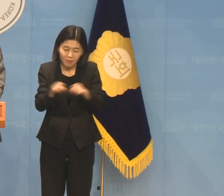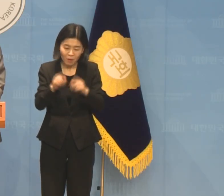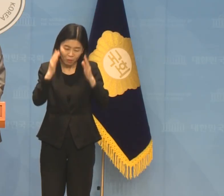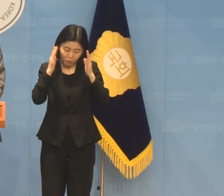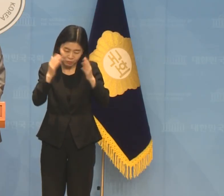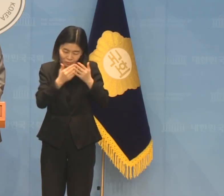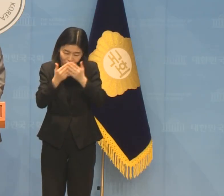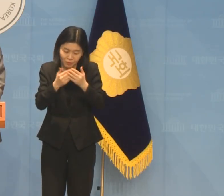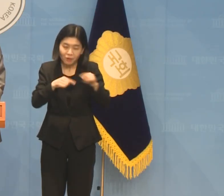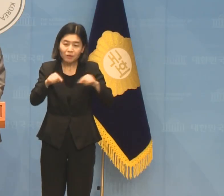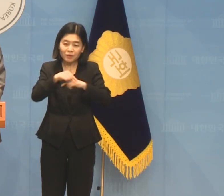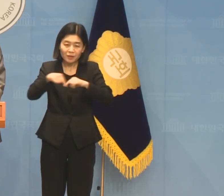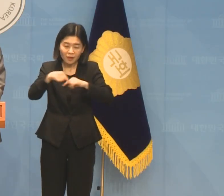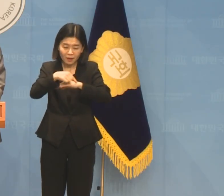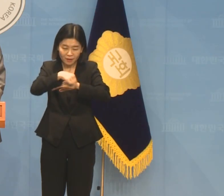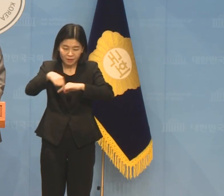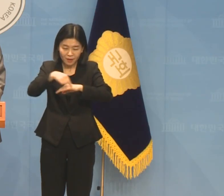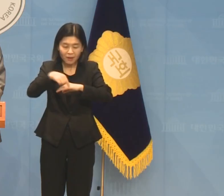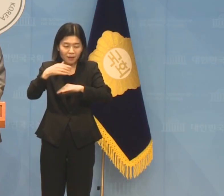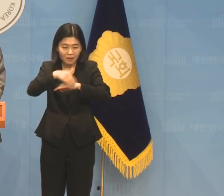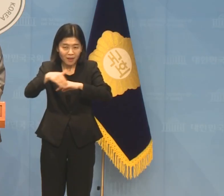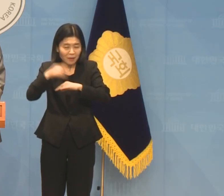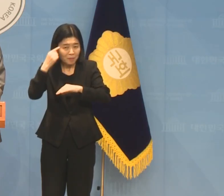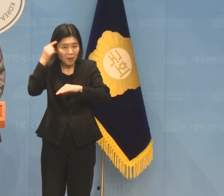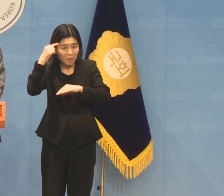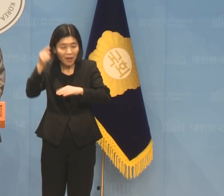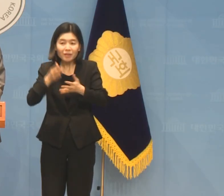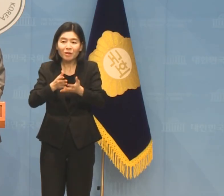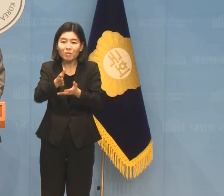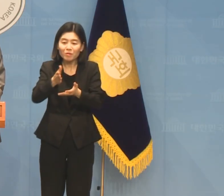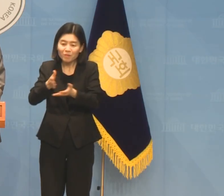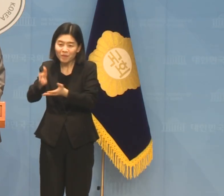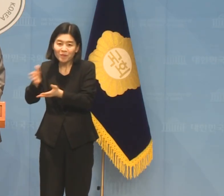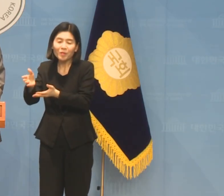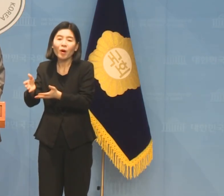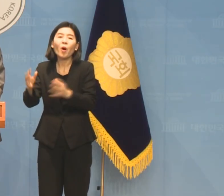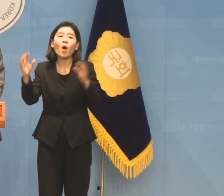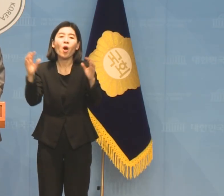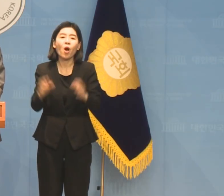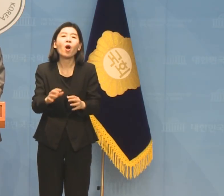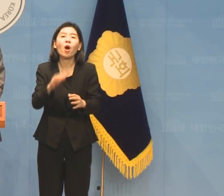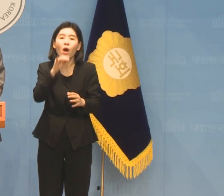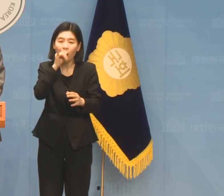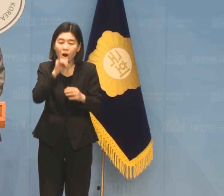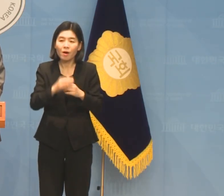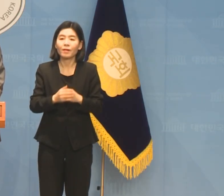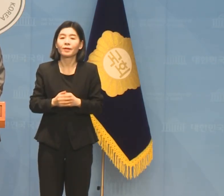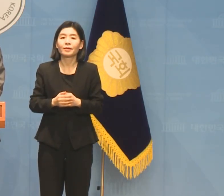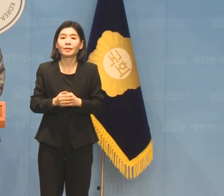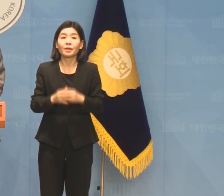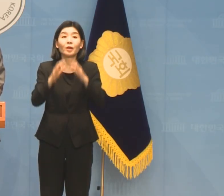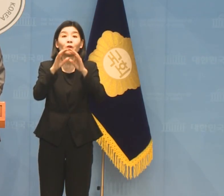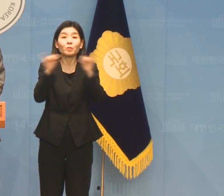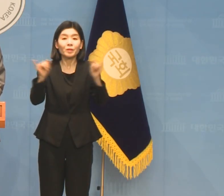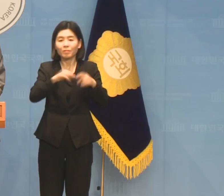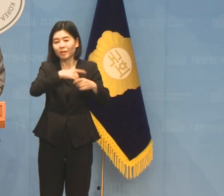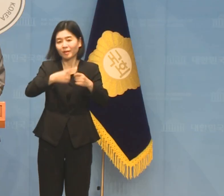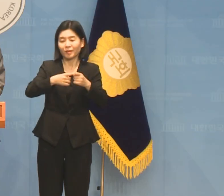공약을 개발해온 각계 전문가분들이 많이 계십니다. 그럼